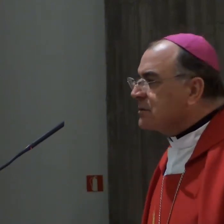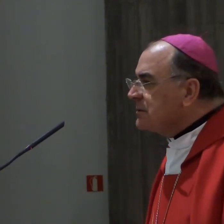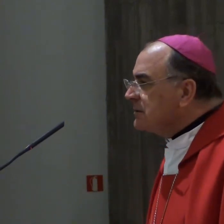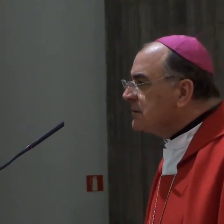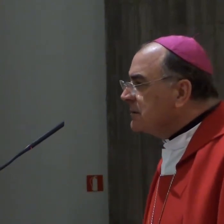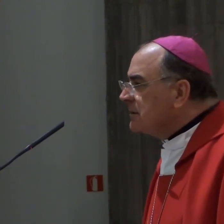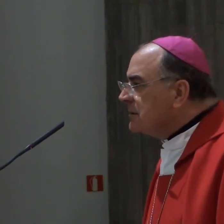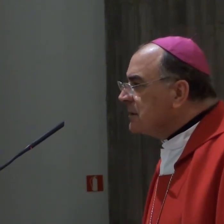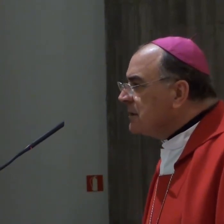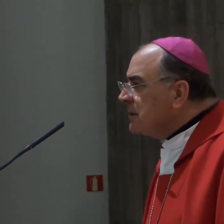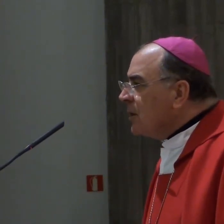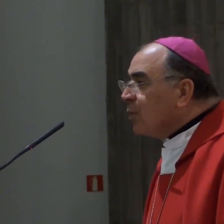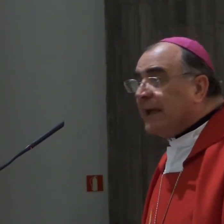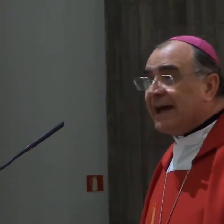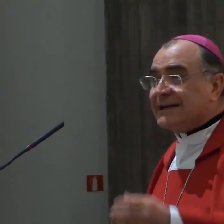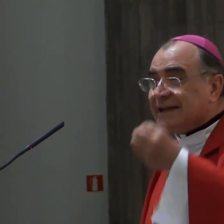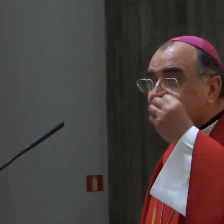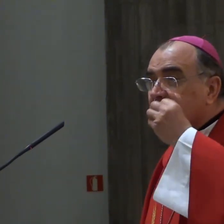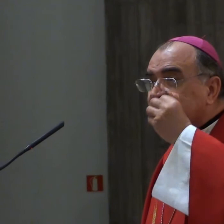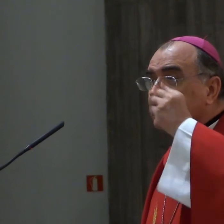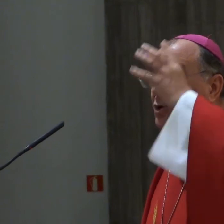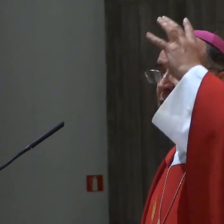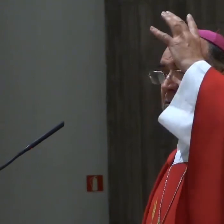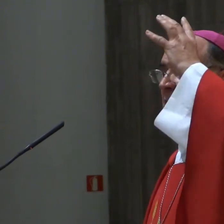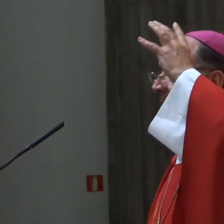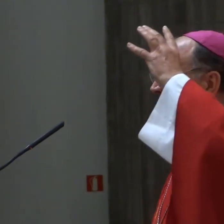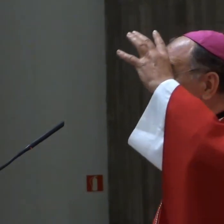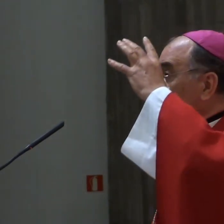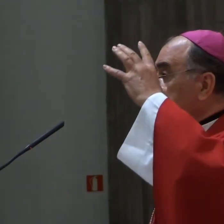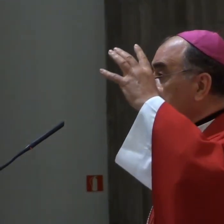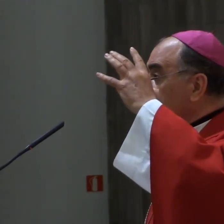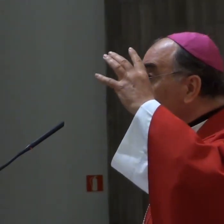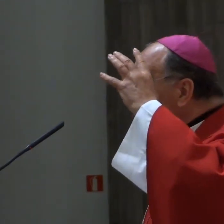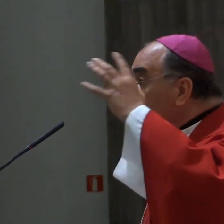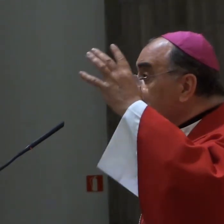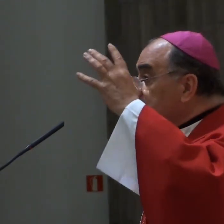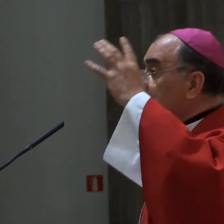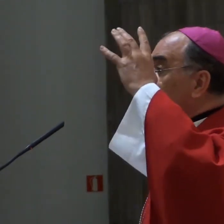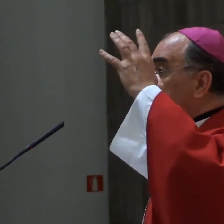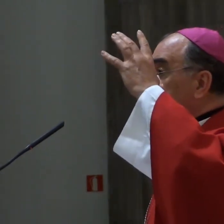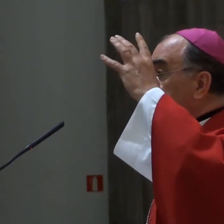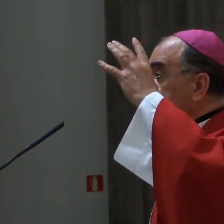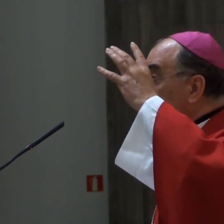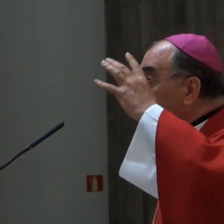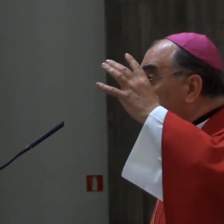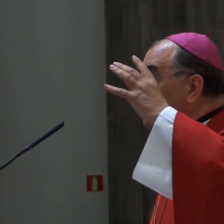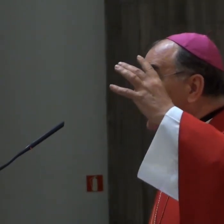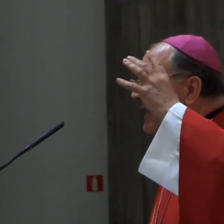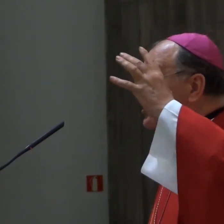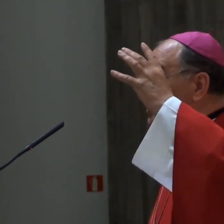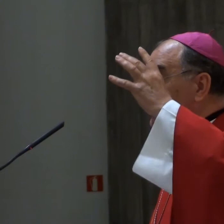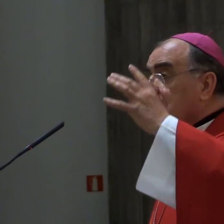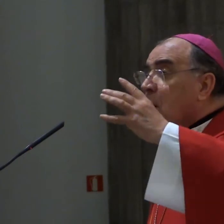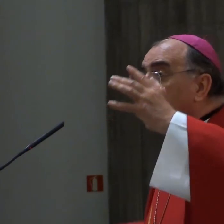entender por qué hasta en el matrimonio en donde son un hombre y una mujer que se